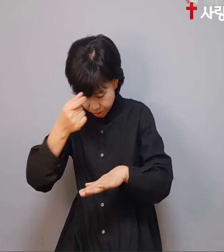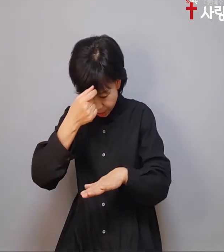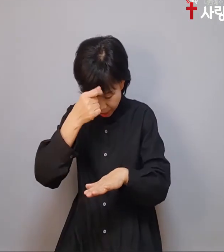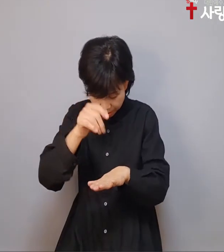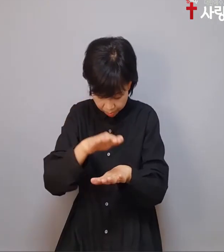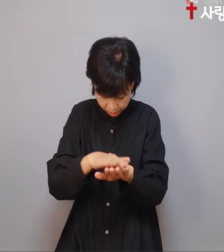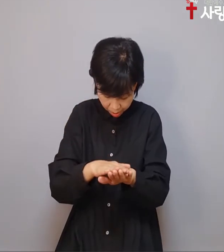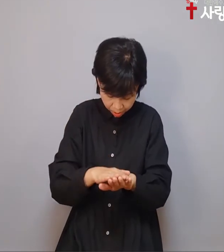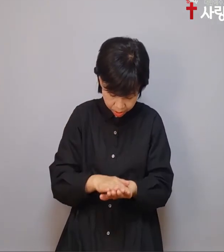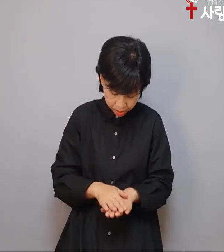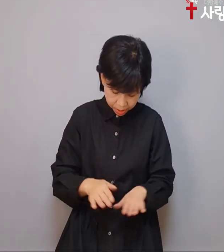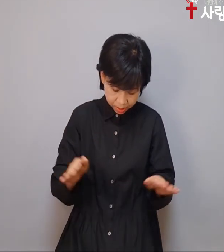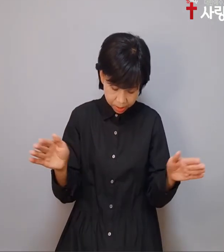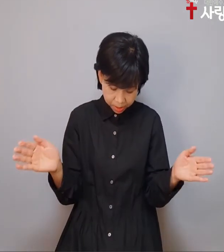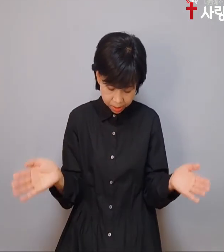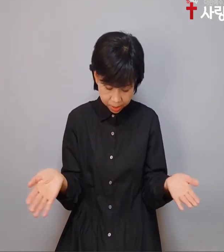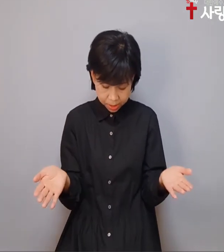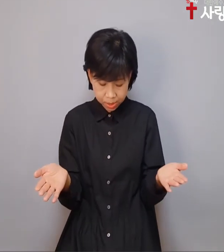엎드려